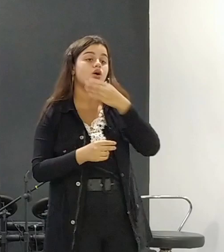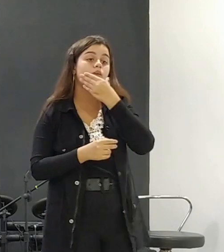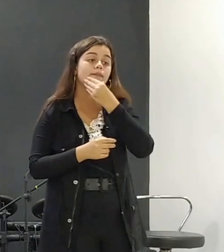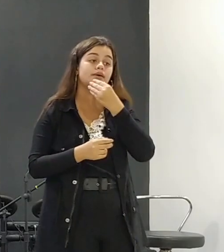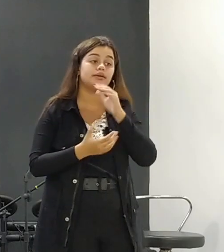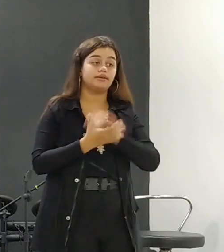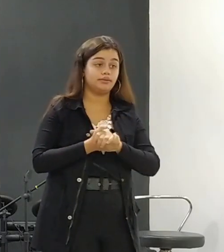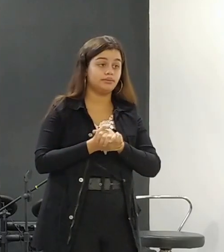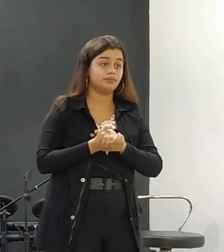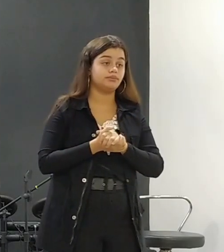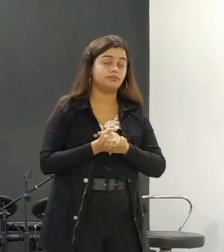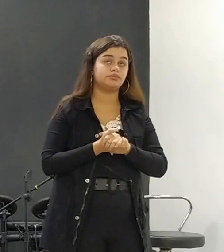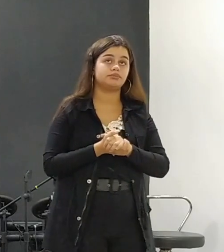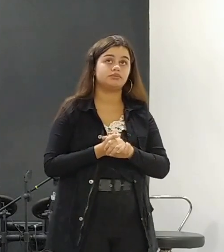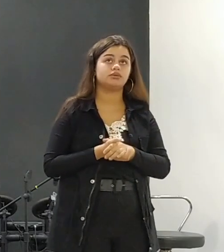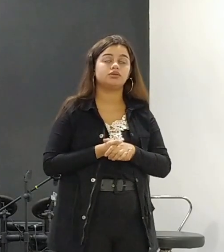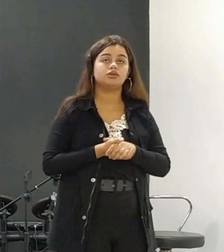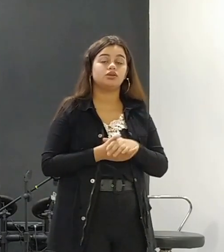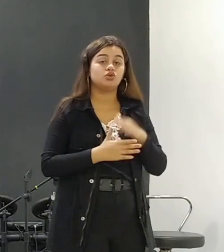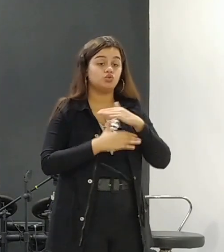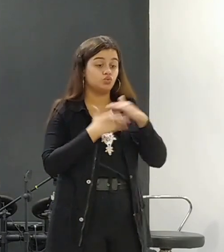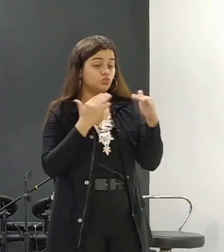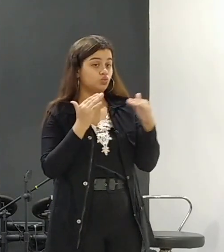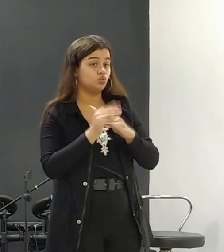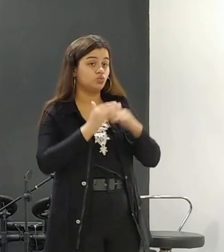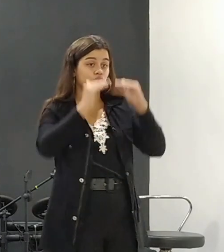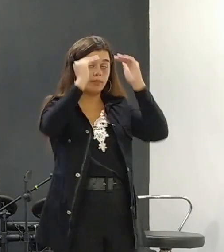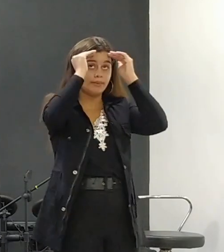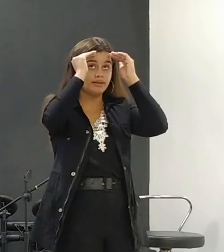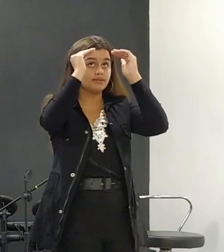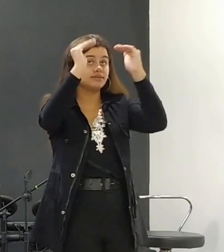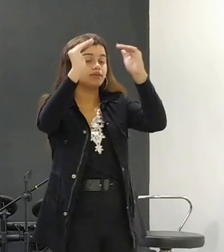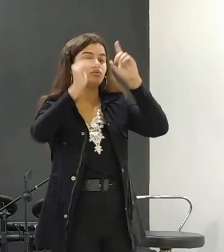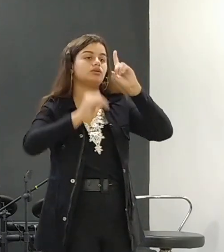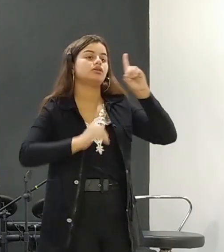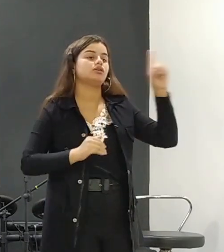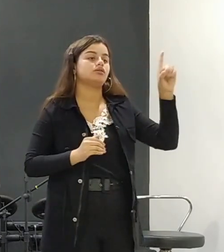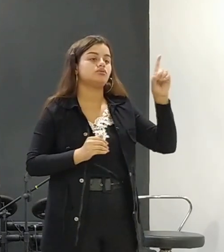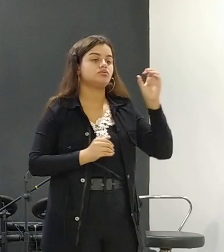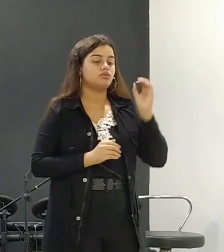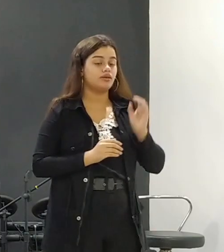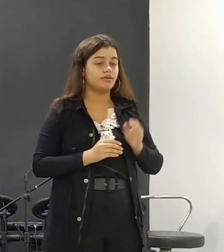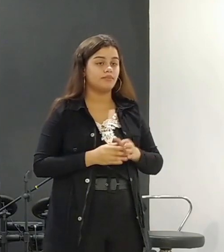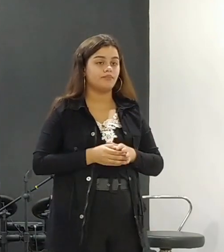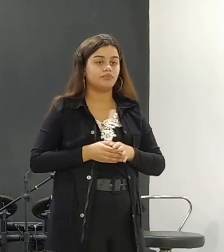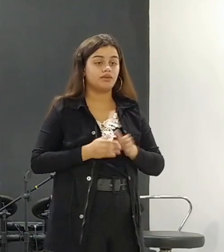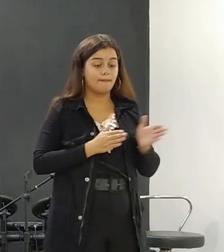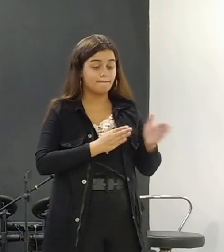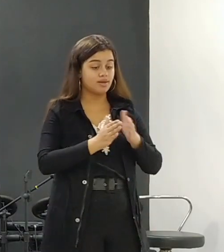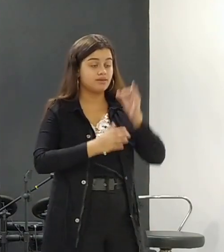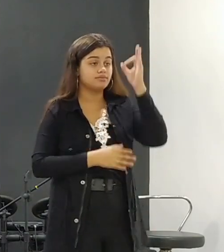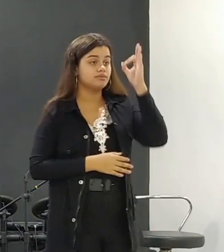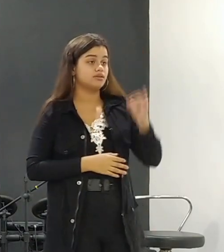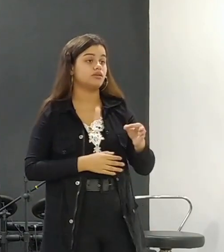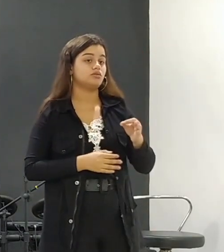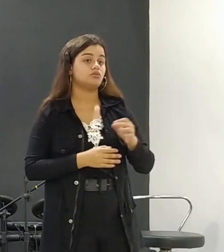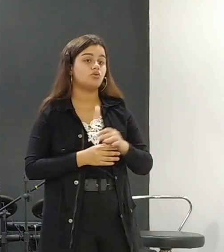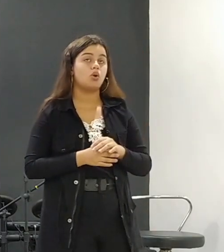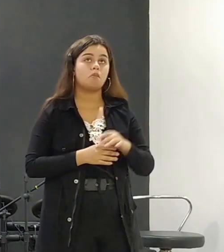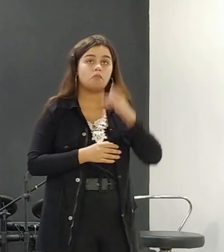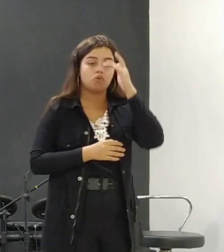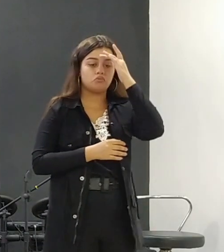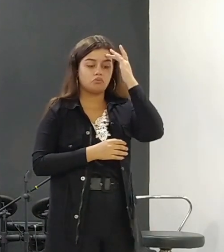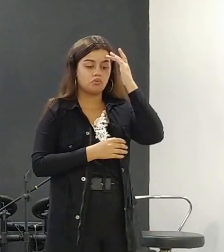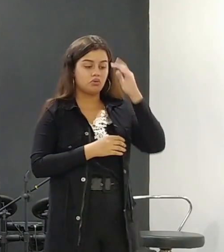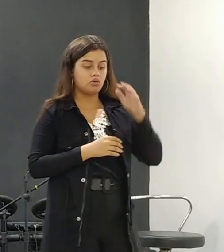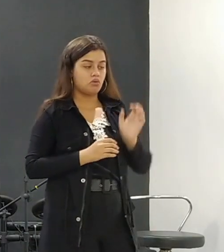sujeita à esposa, e isso tudo no temor de Deus. Só tem que dar certo, né? Quando ninguém quer ser superior ou melhor